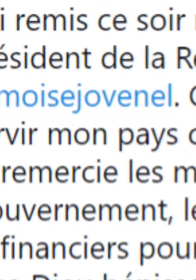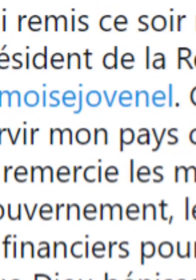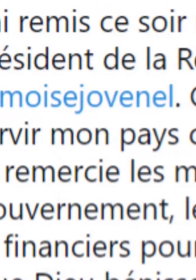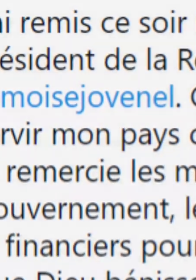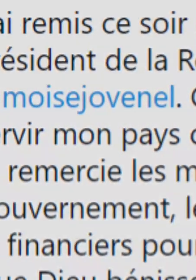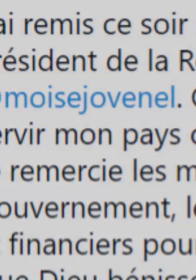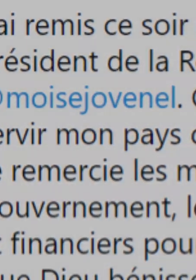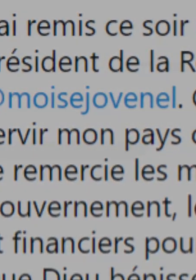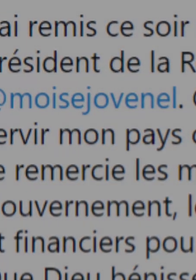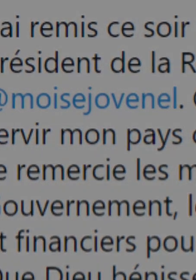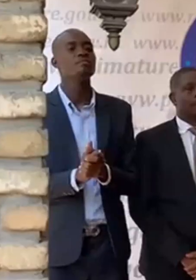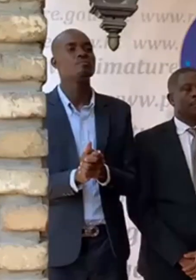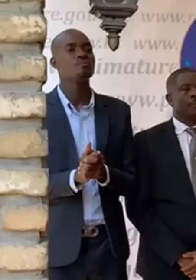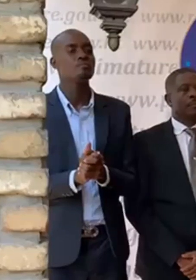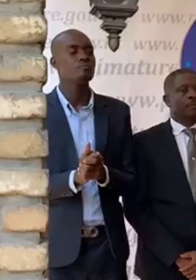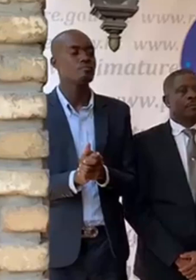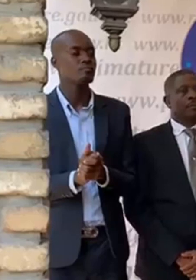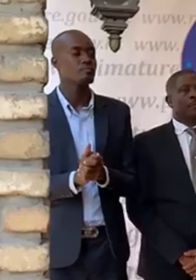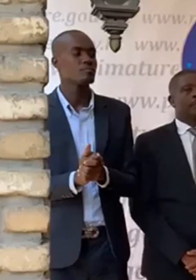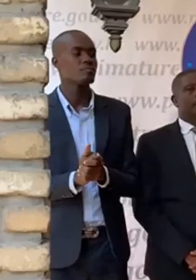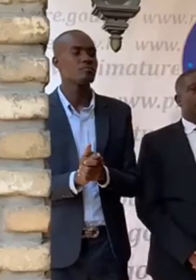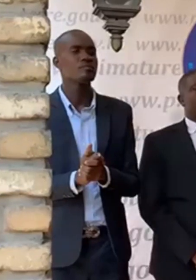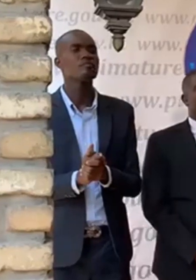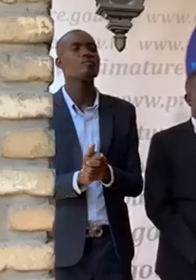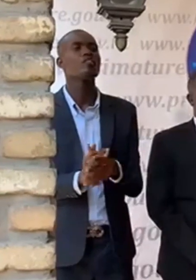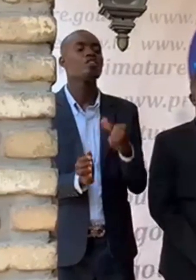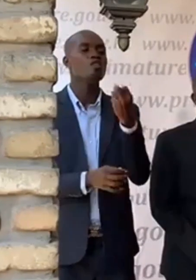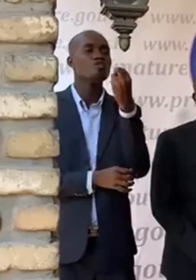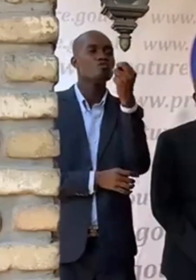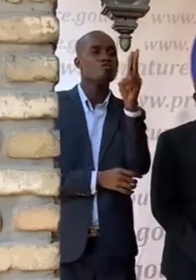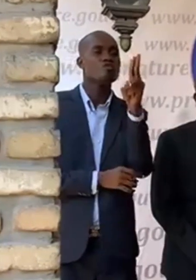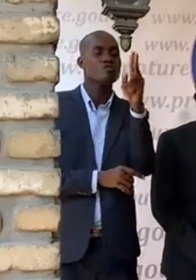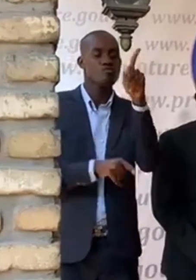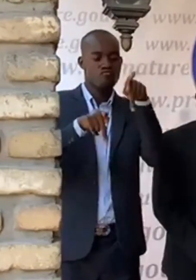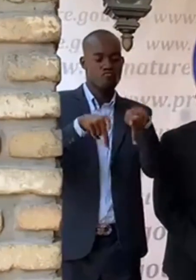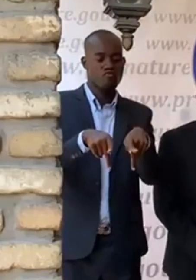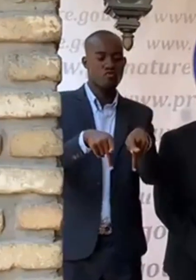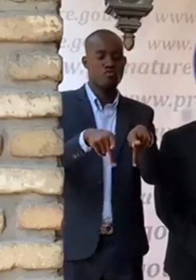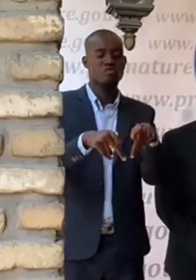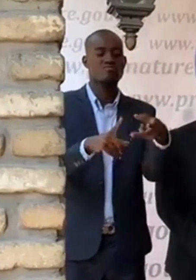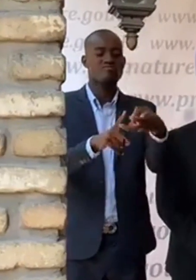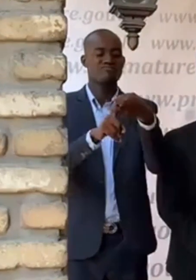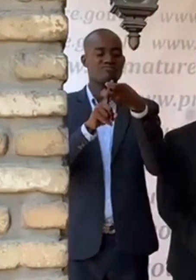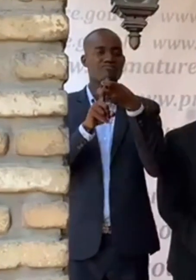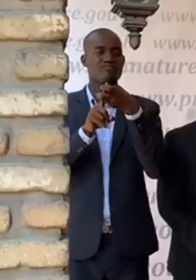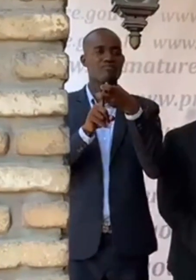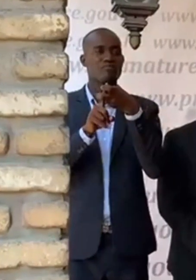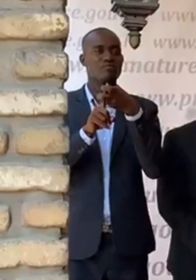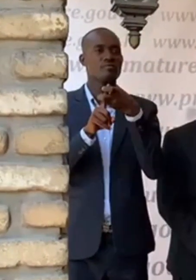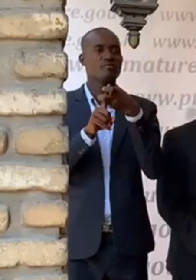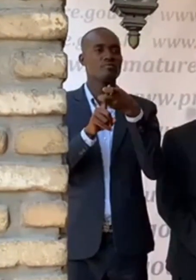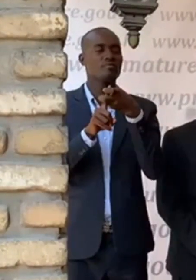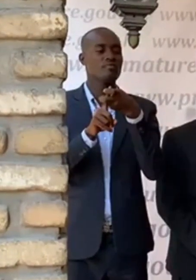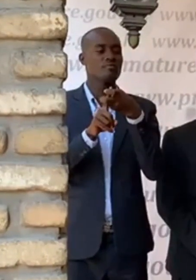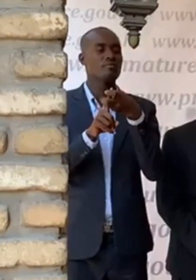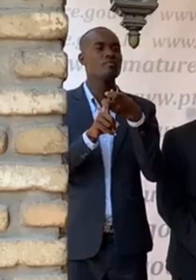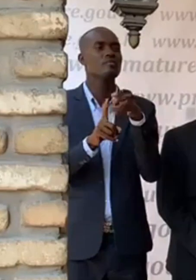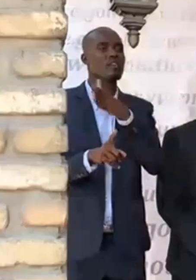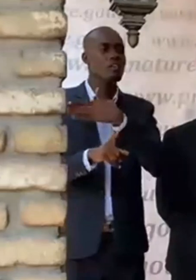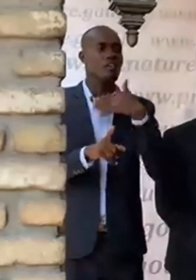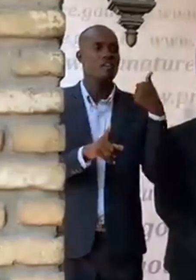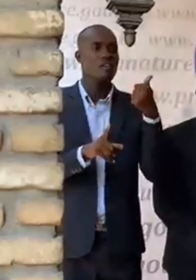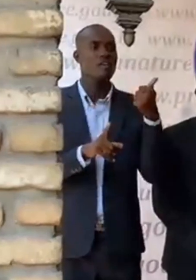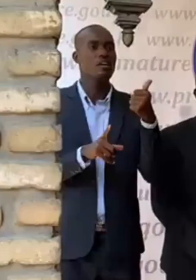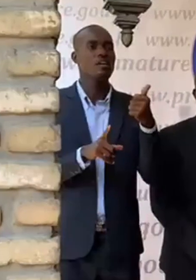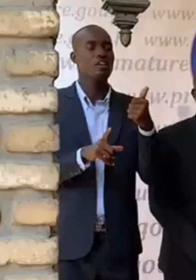en pile monde a posé ou bien est-ce que c'est lui-même le target révoqué depuis bien avant et yo avant même